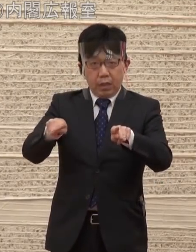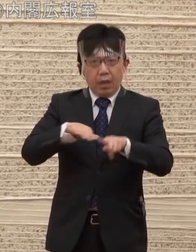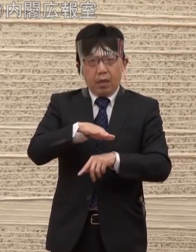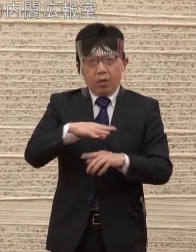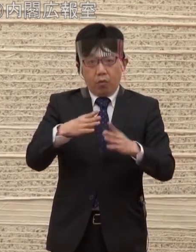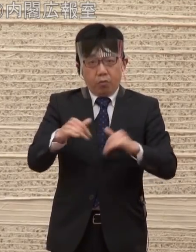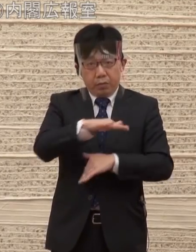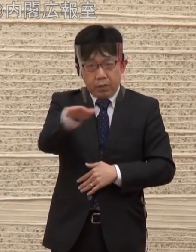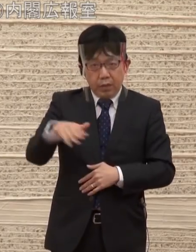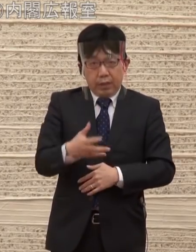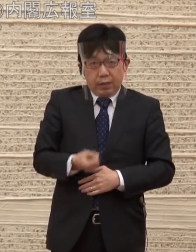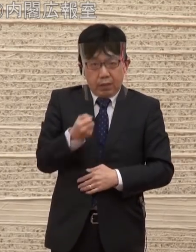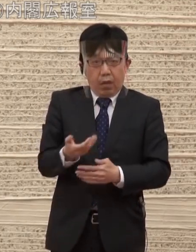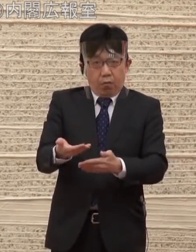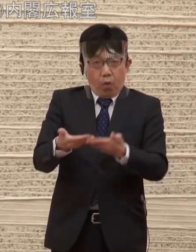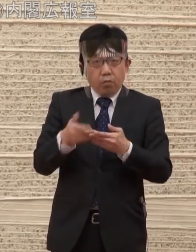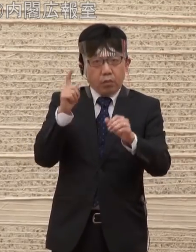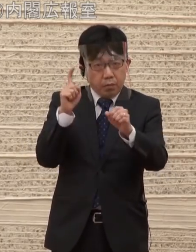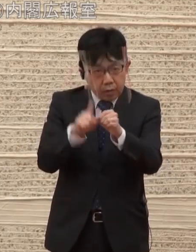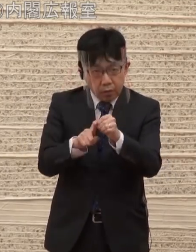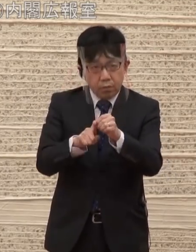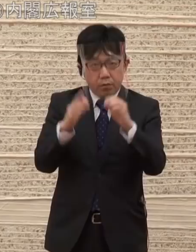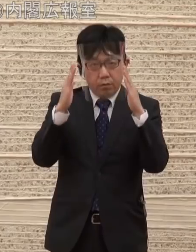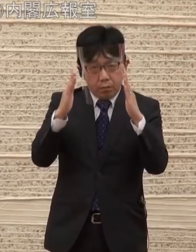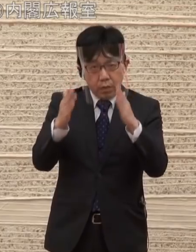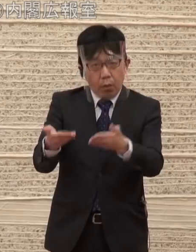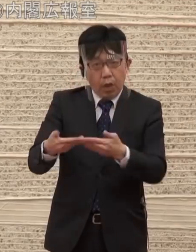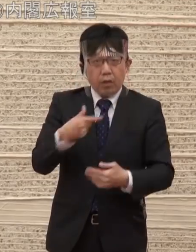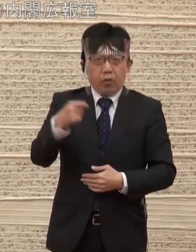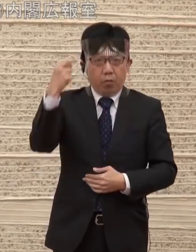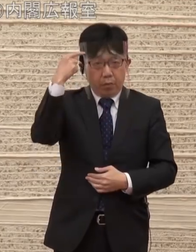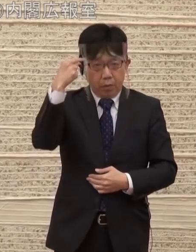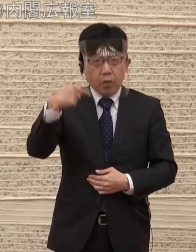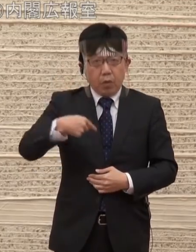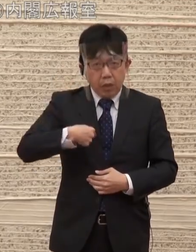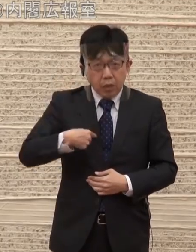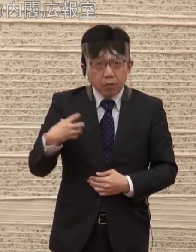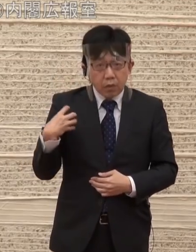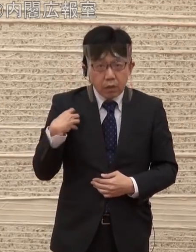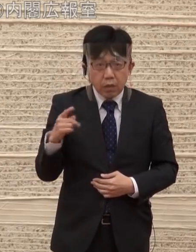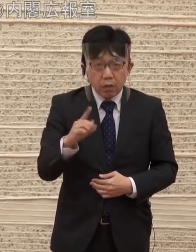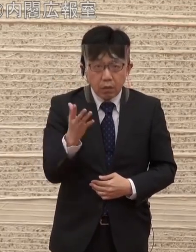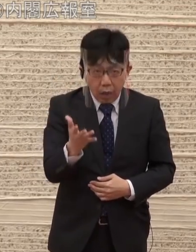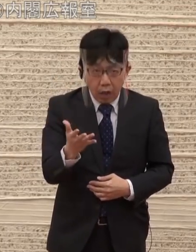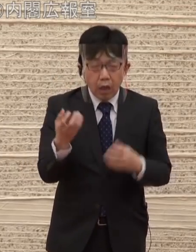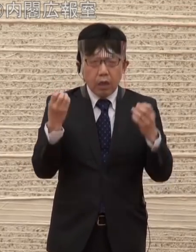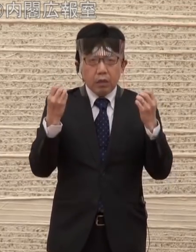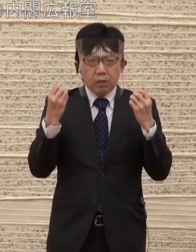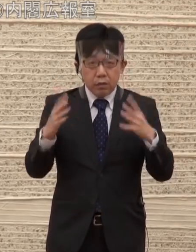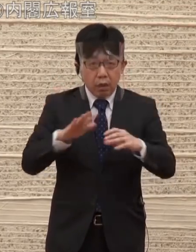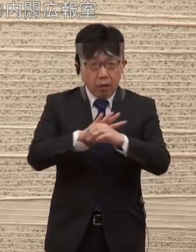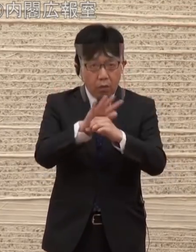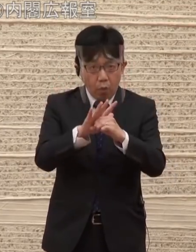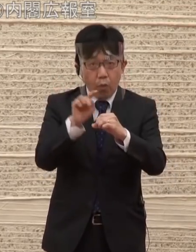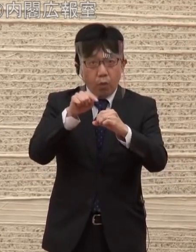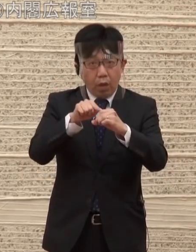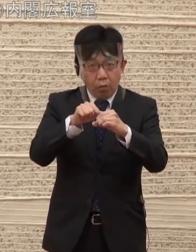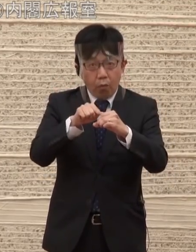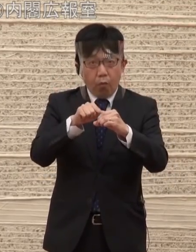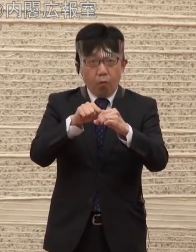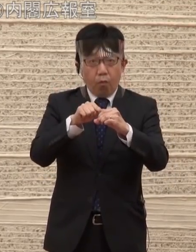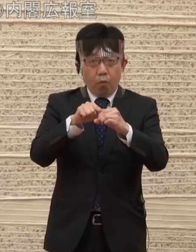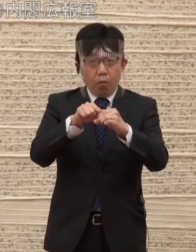のために全力を尽くしてもらいたいと思っておりますまた私に与えられた責務はですねこの新型コロナウイルス感染症